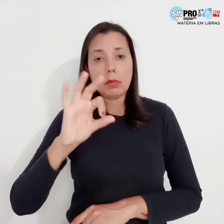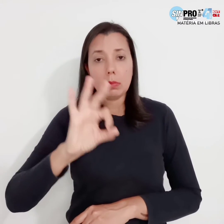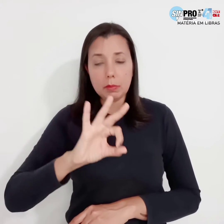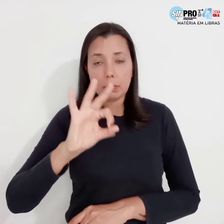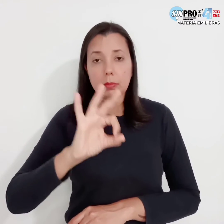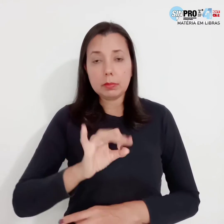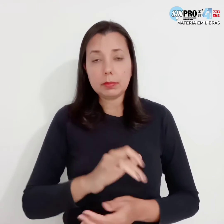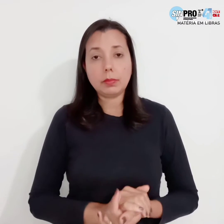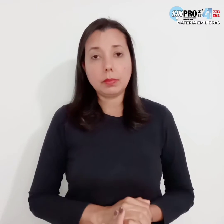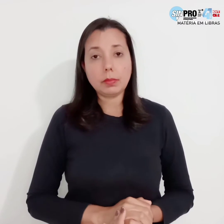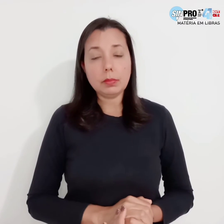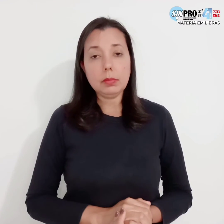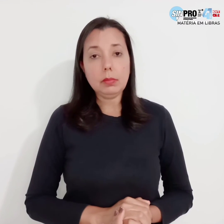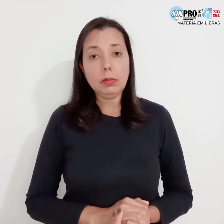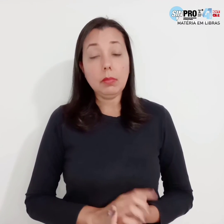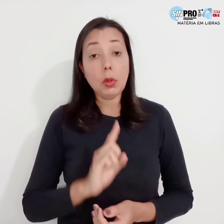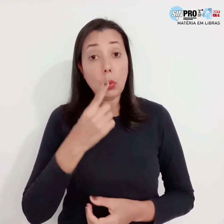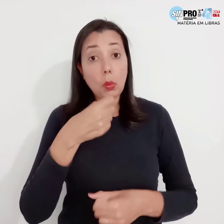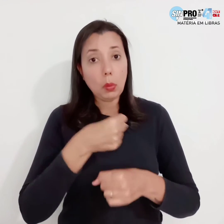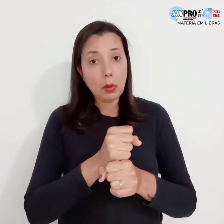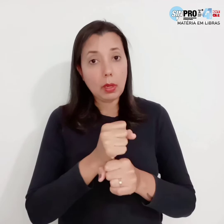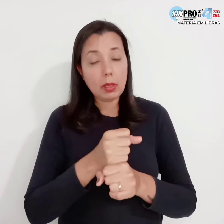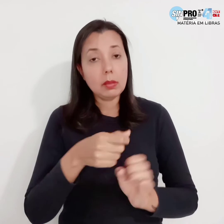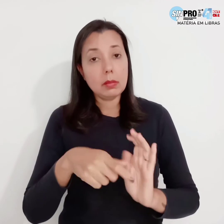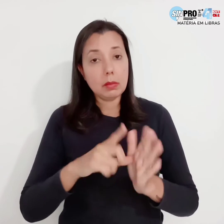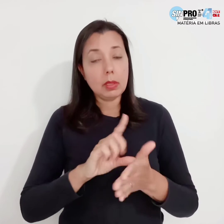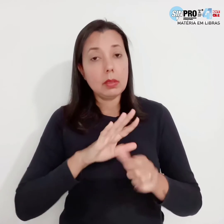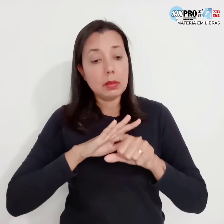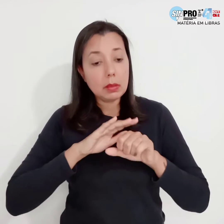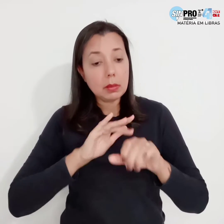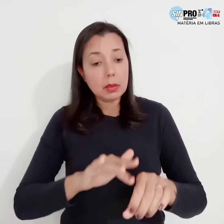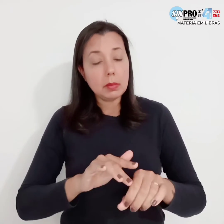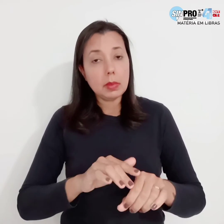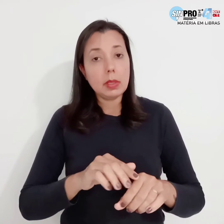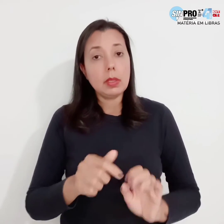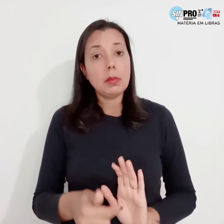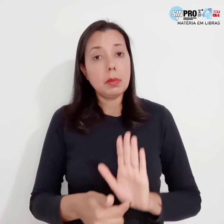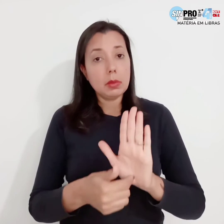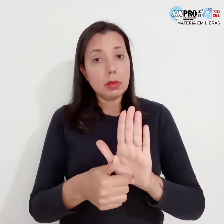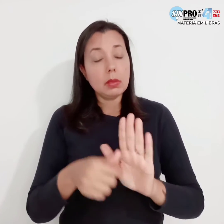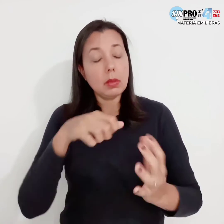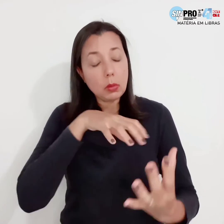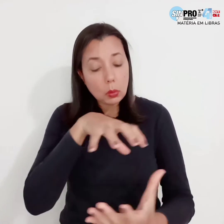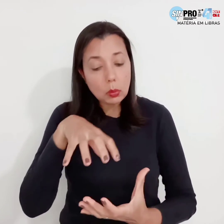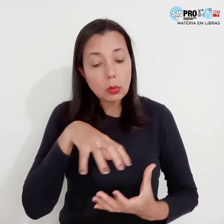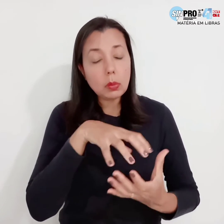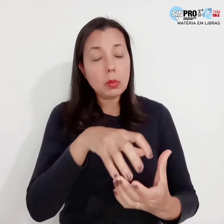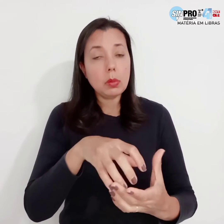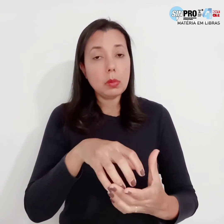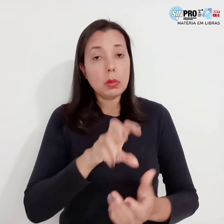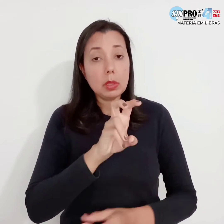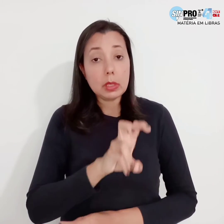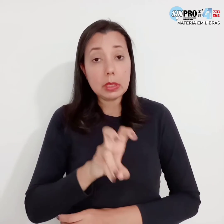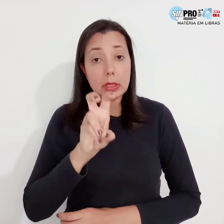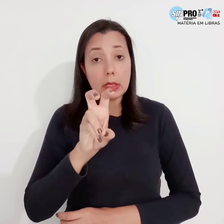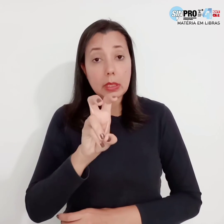13,9%. Um ano antes de a pandemia aparecer no mundo, 5 em cada